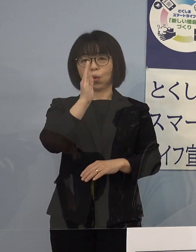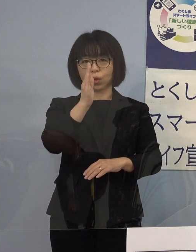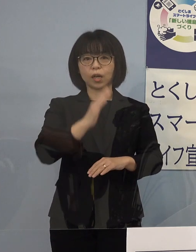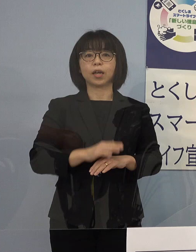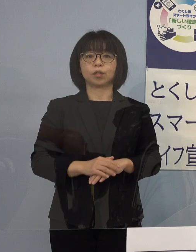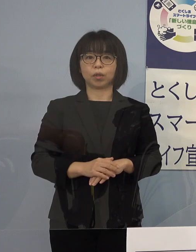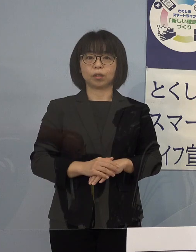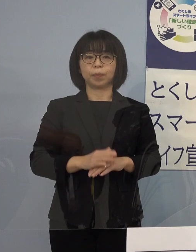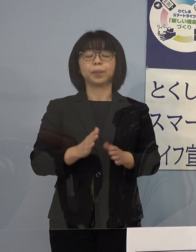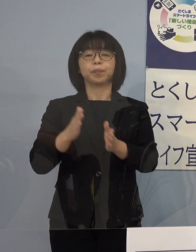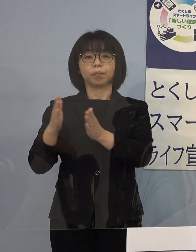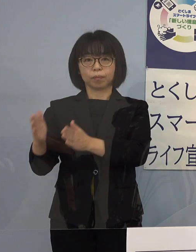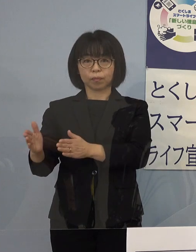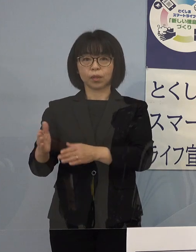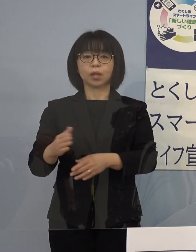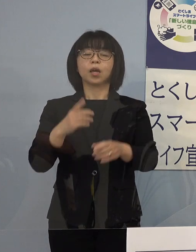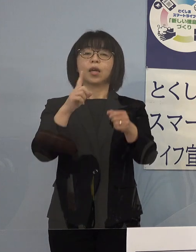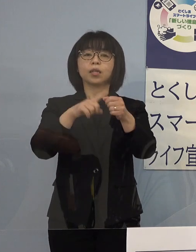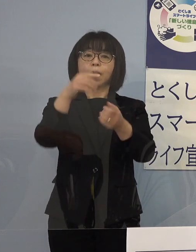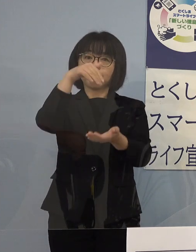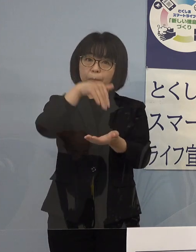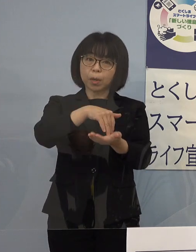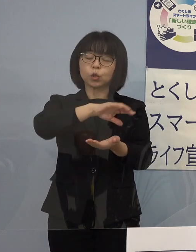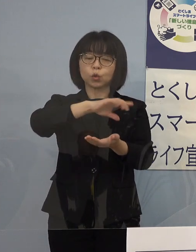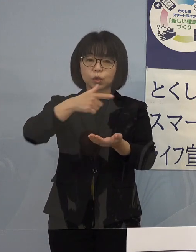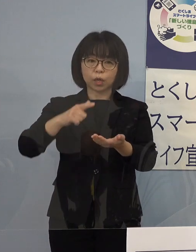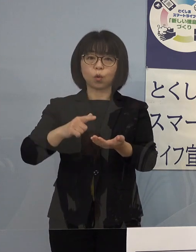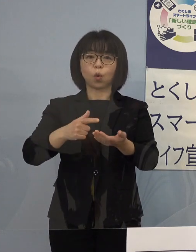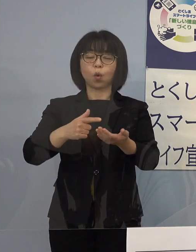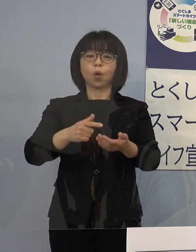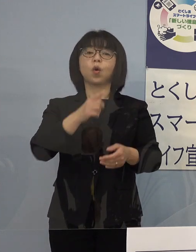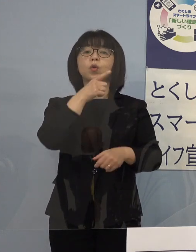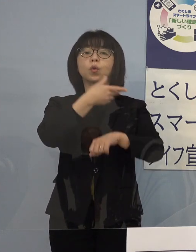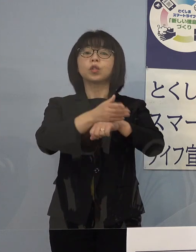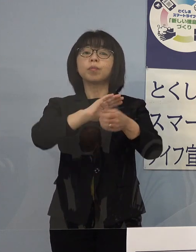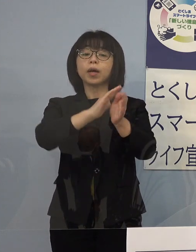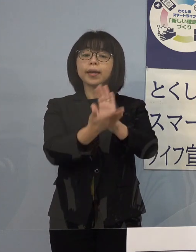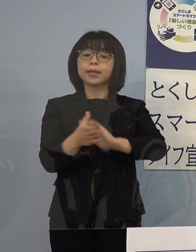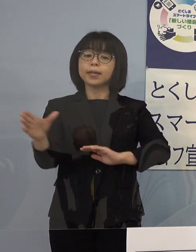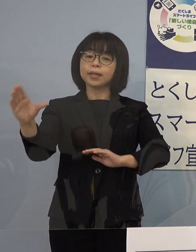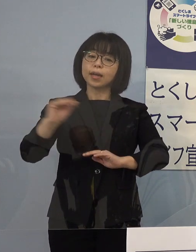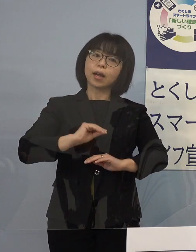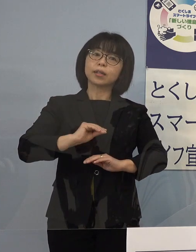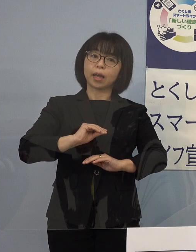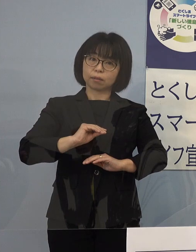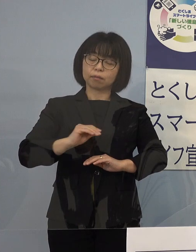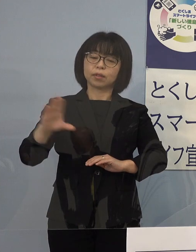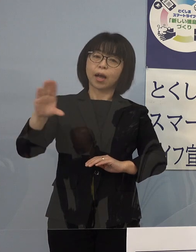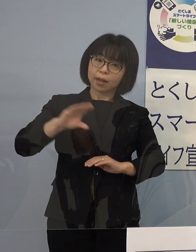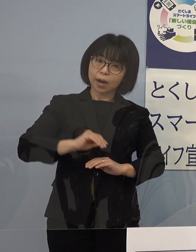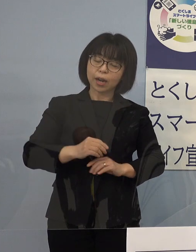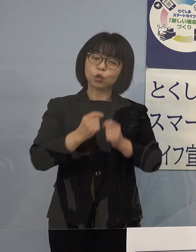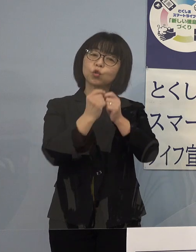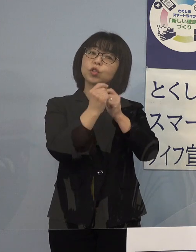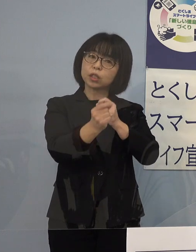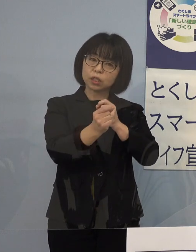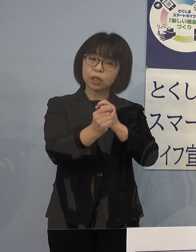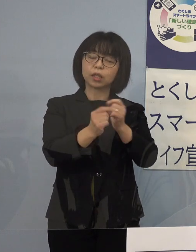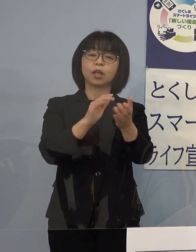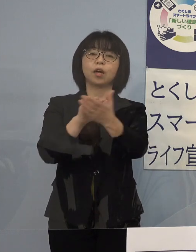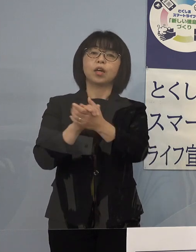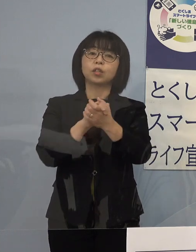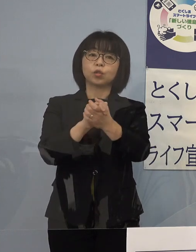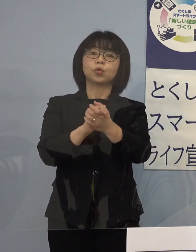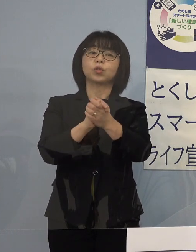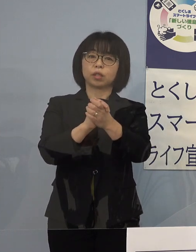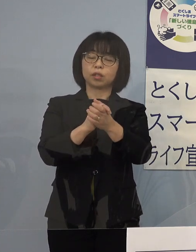ご親戚、あるいは友人が予定をされている場合、 ぜひ先方の方に体調を確認